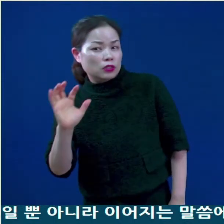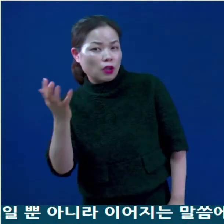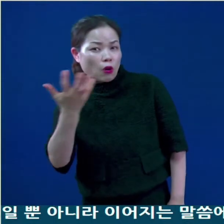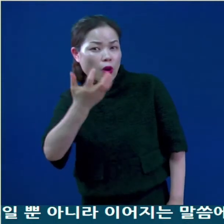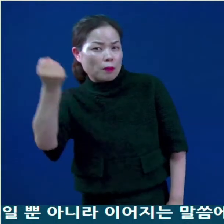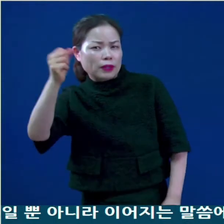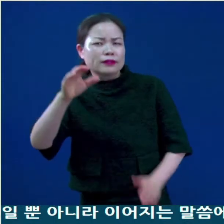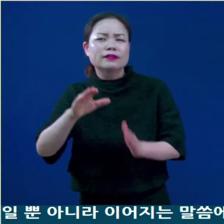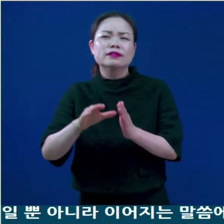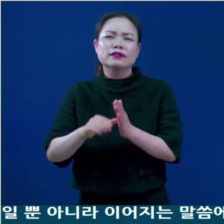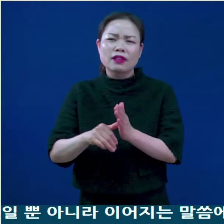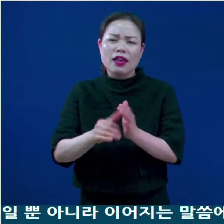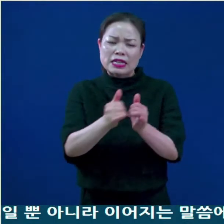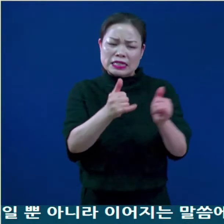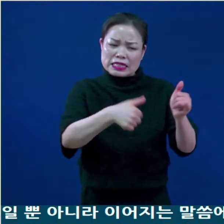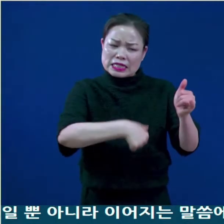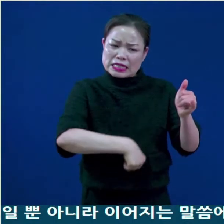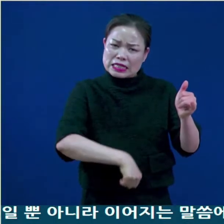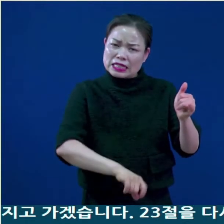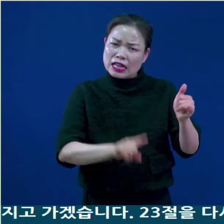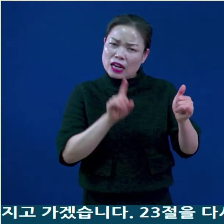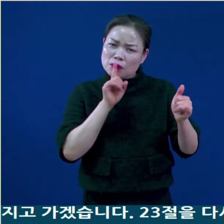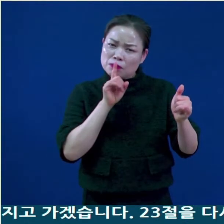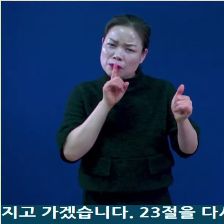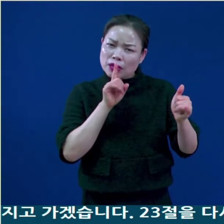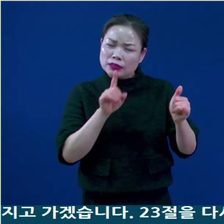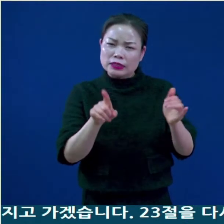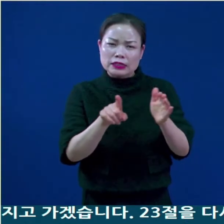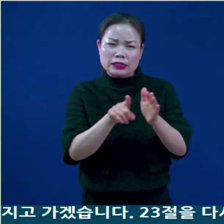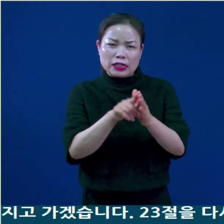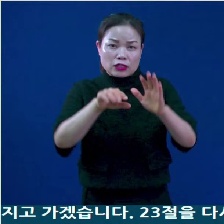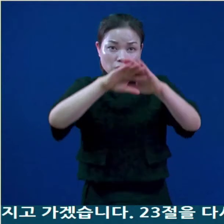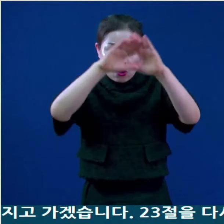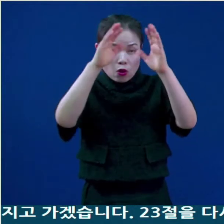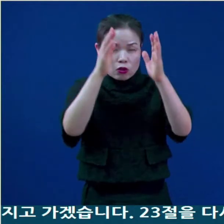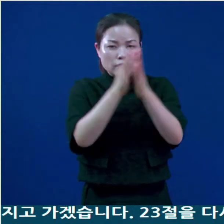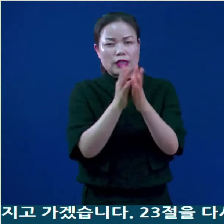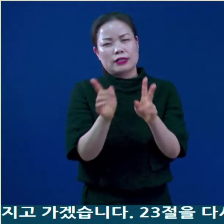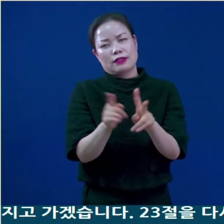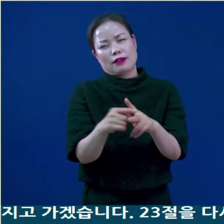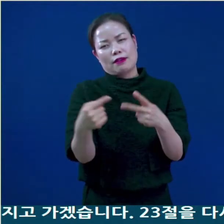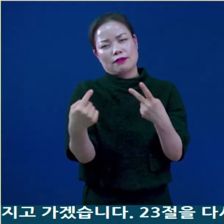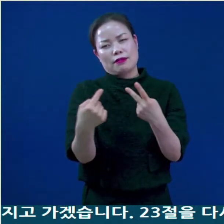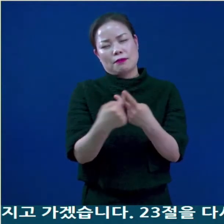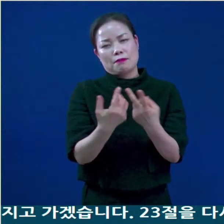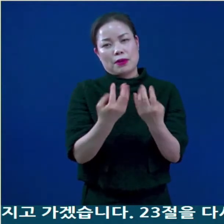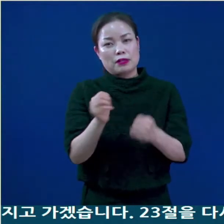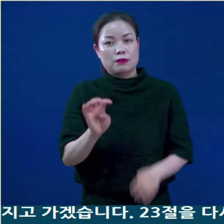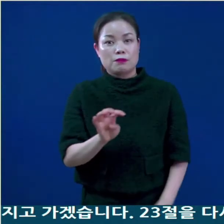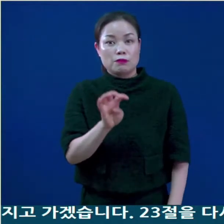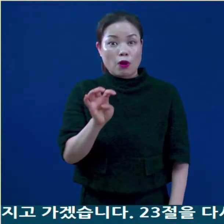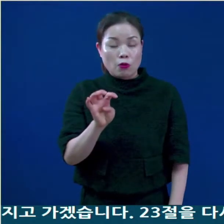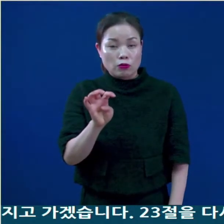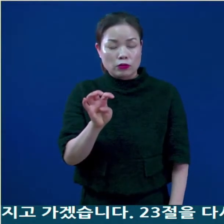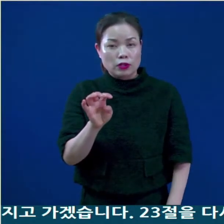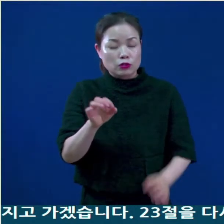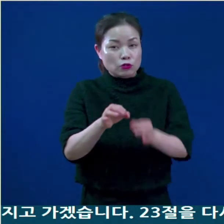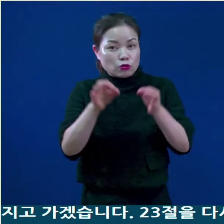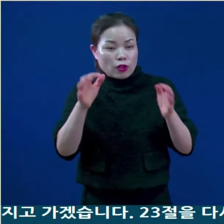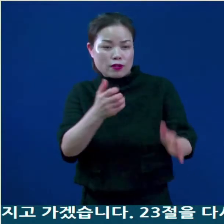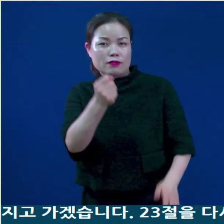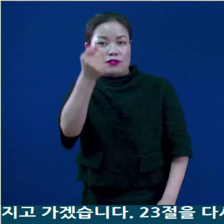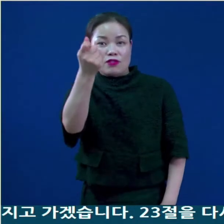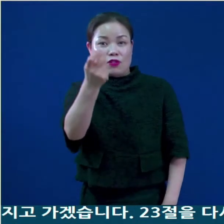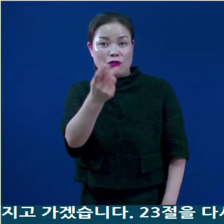때. 그러니까 인자라는 말은 우리 신약 성경을 전체적으로 이해하는데 많이 반복되는데 참 그동안 여러